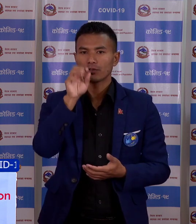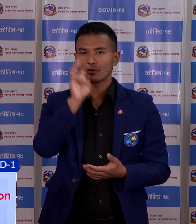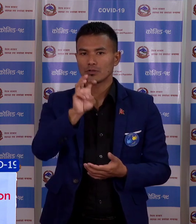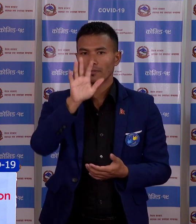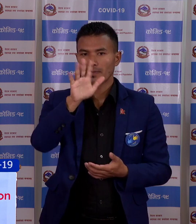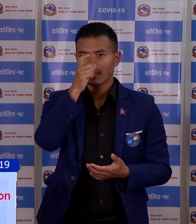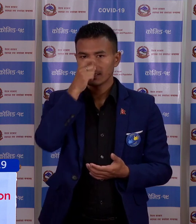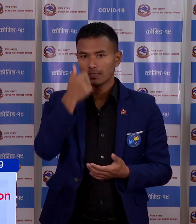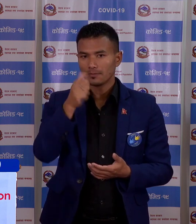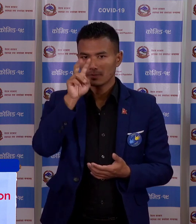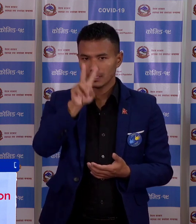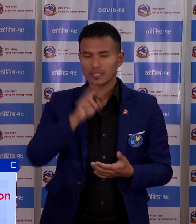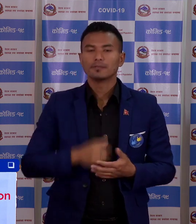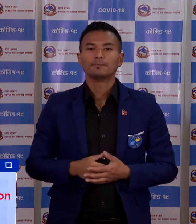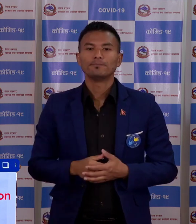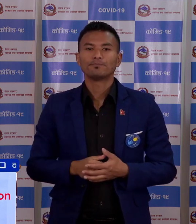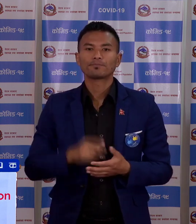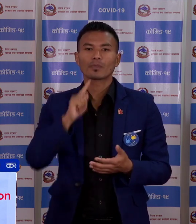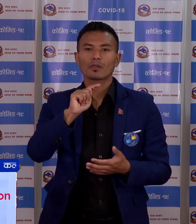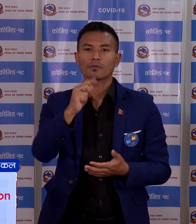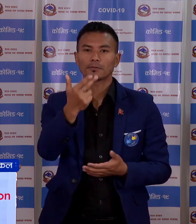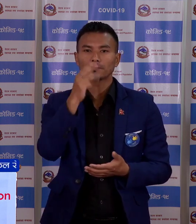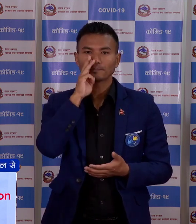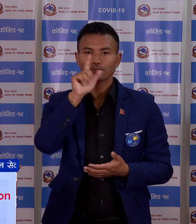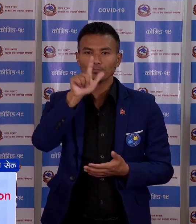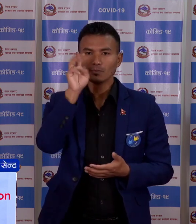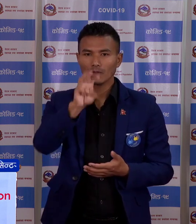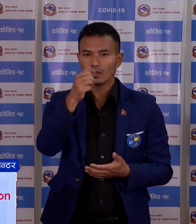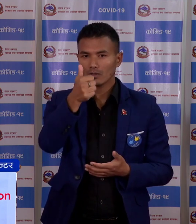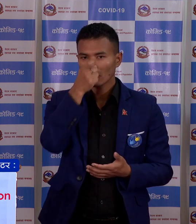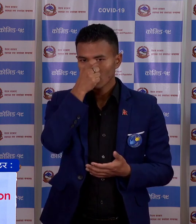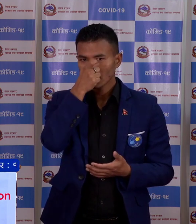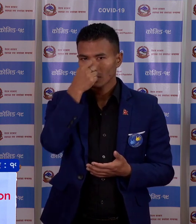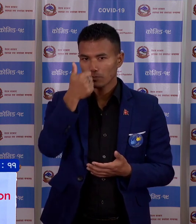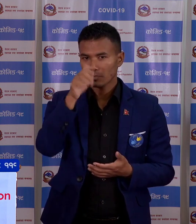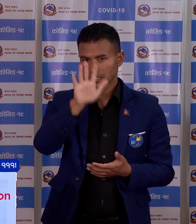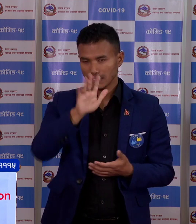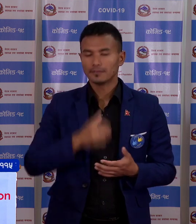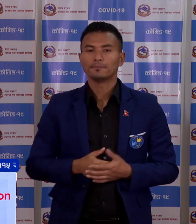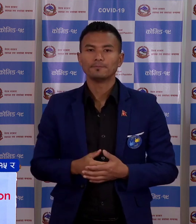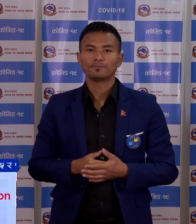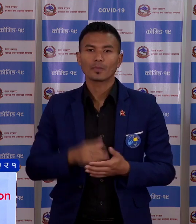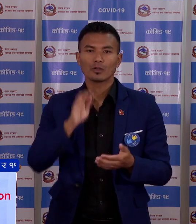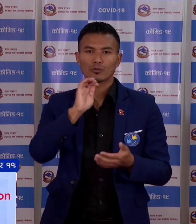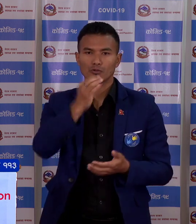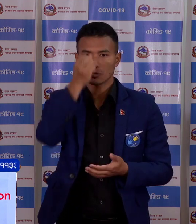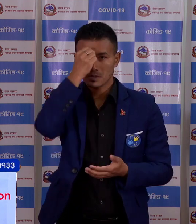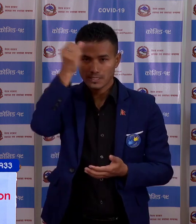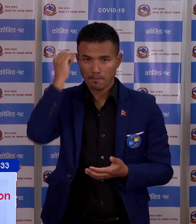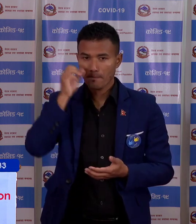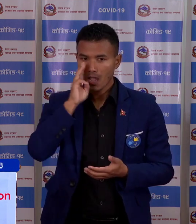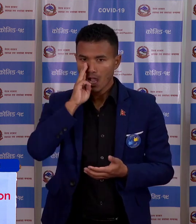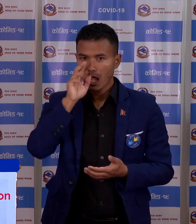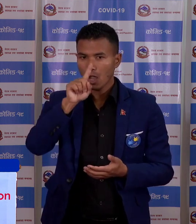,562, कोणाली प्रदेश मा 7,665, सुद्र पशिम प्रदेश